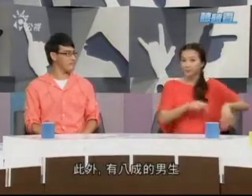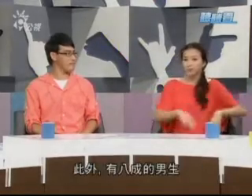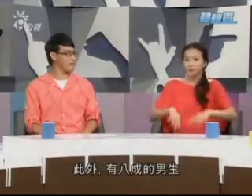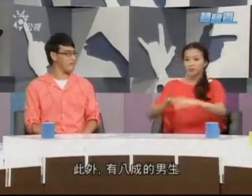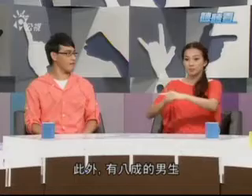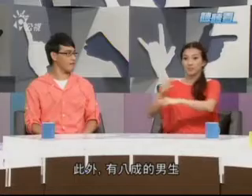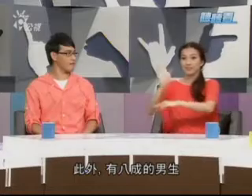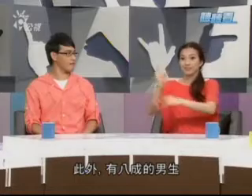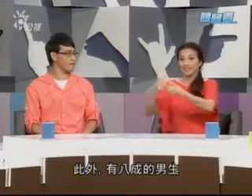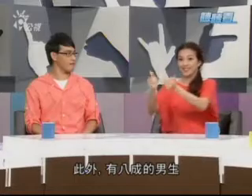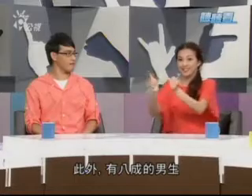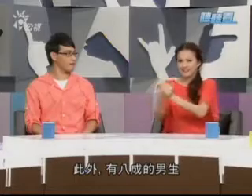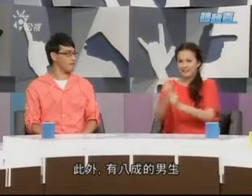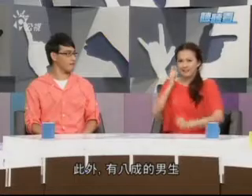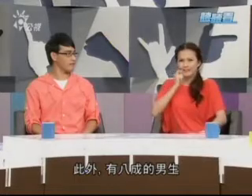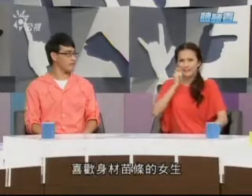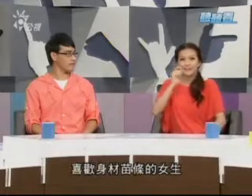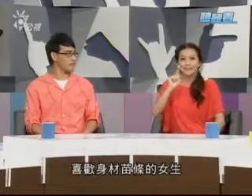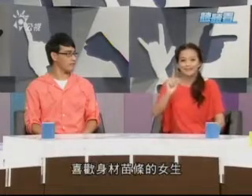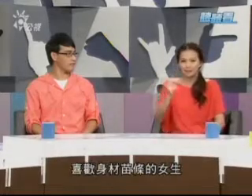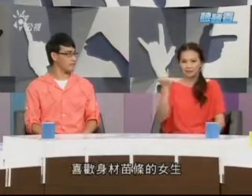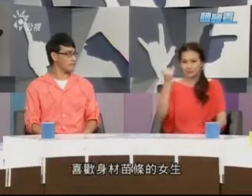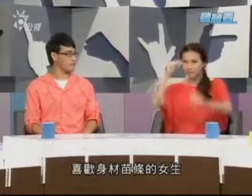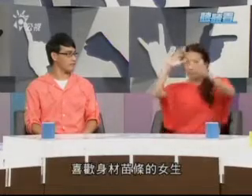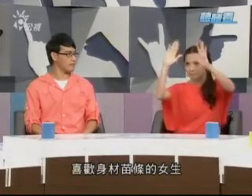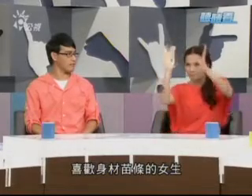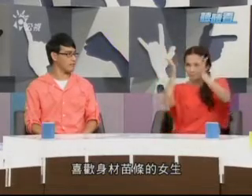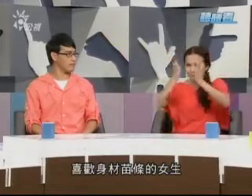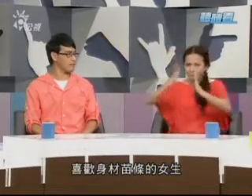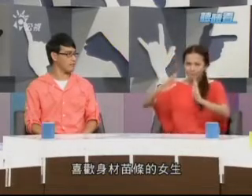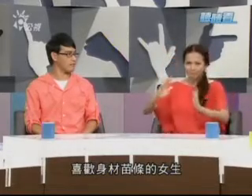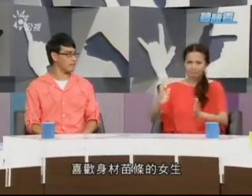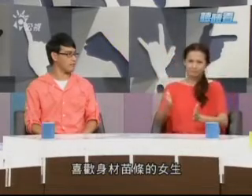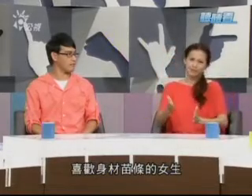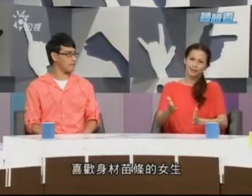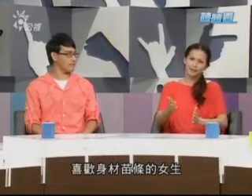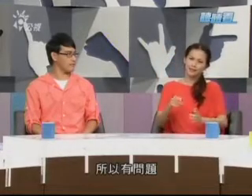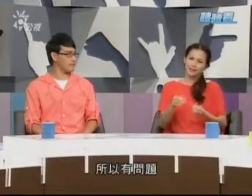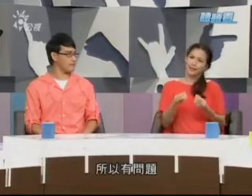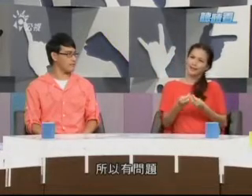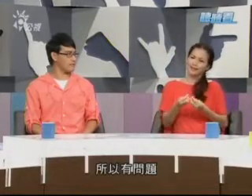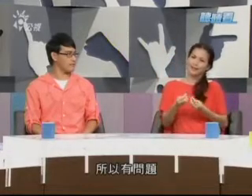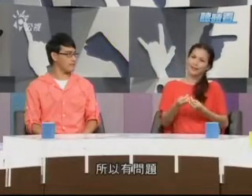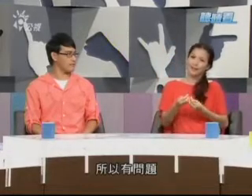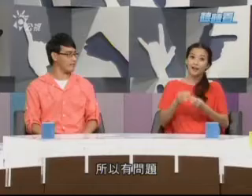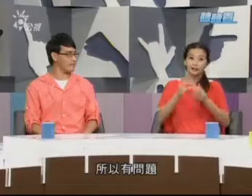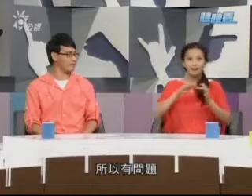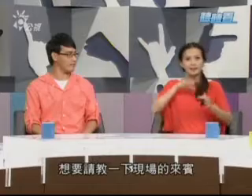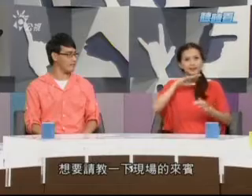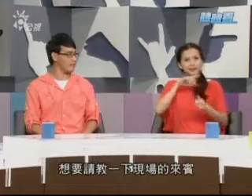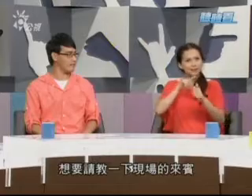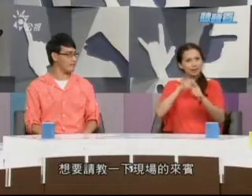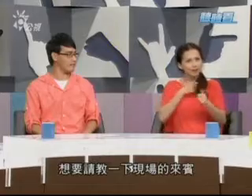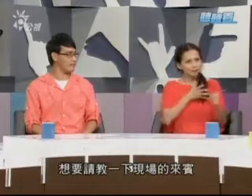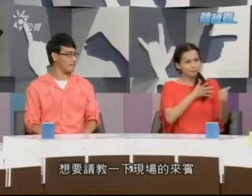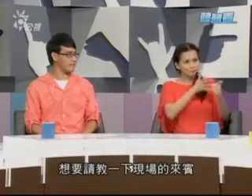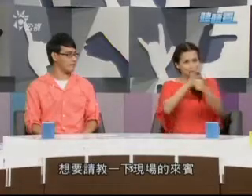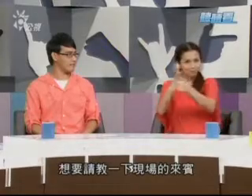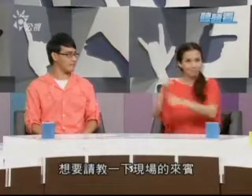呢，有80%的男生喜欢身材苗条的女生。所以有问题想要请教一下现场